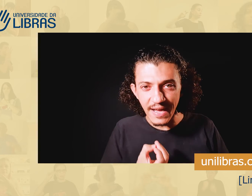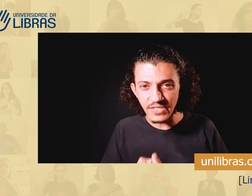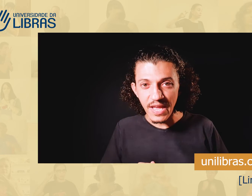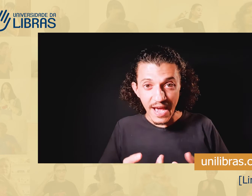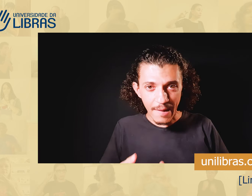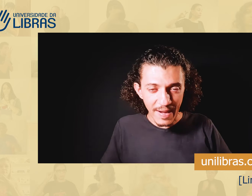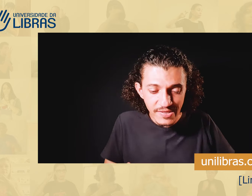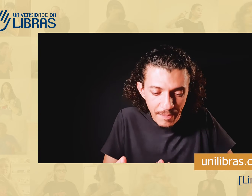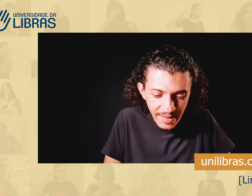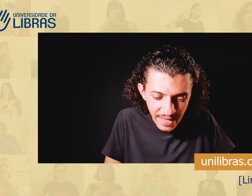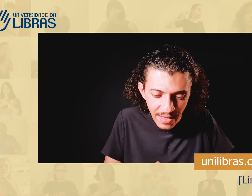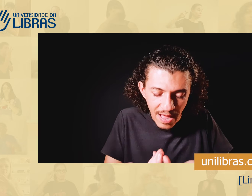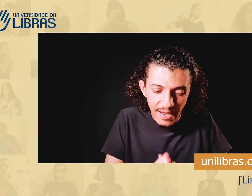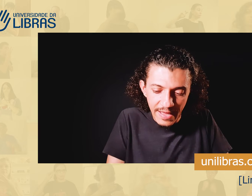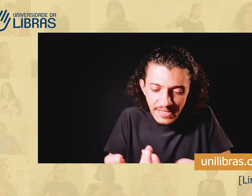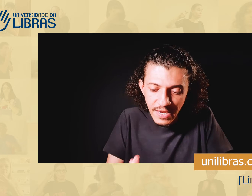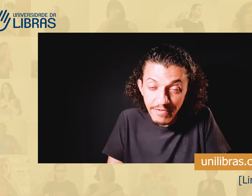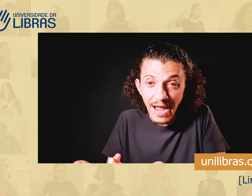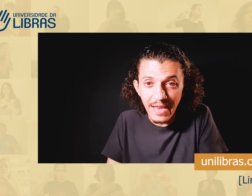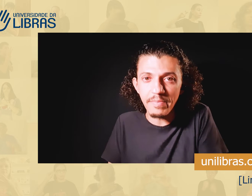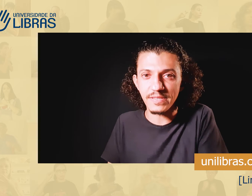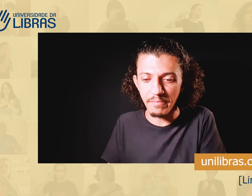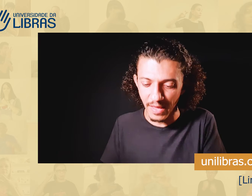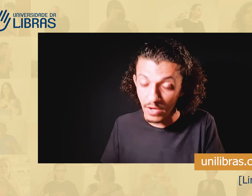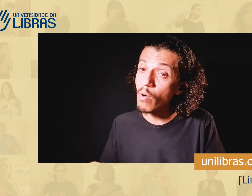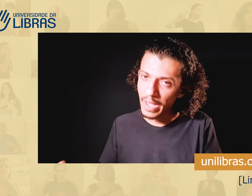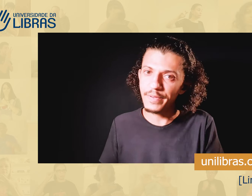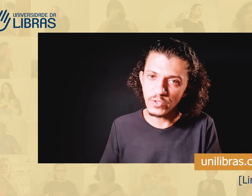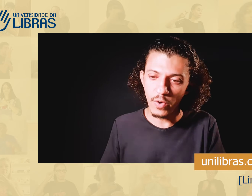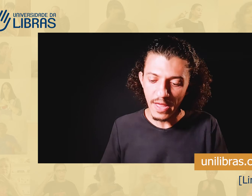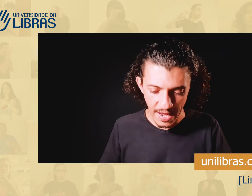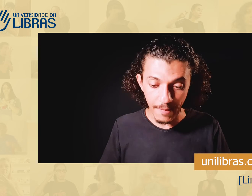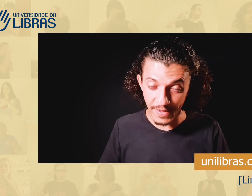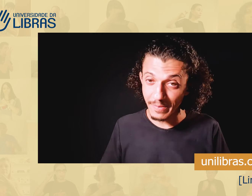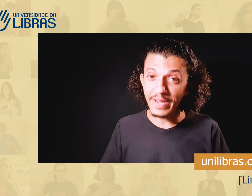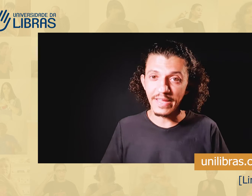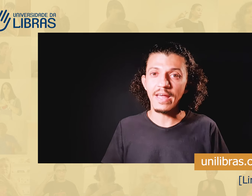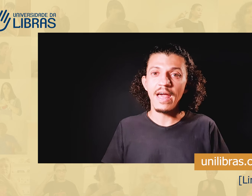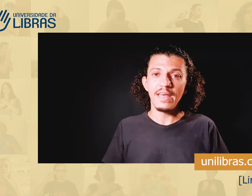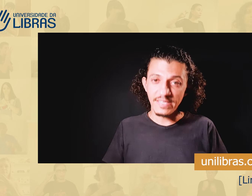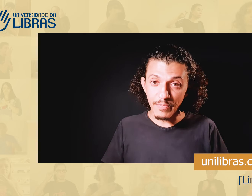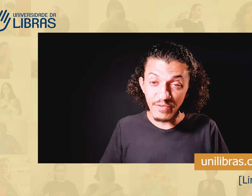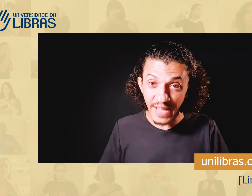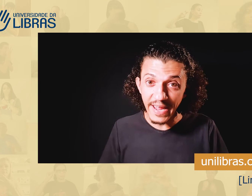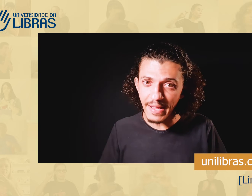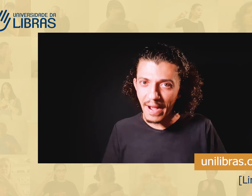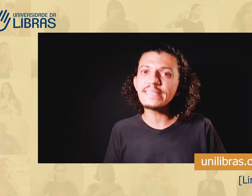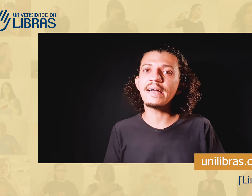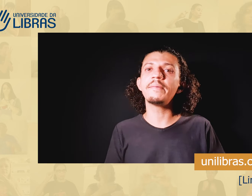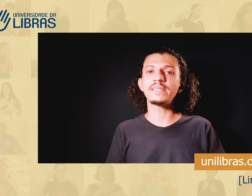idade, é capaz de aprender a ler e escrever a Libras também. E qualquer pessoa é capaz de aprender e se aprofundar ainda mais na Libras